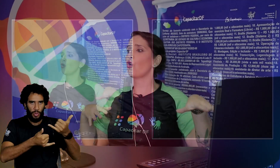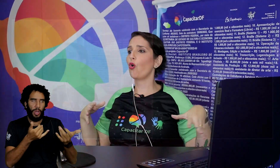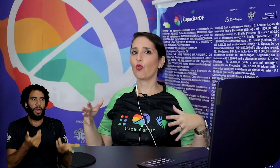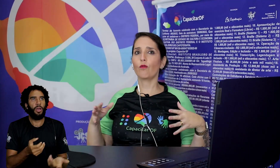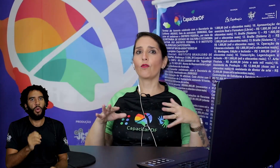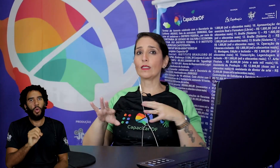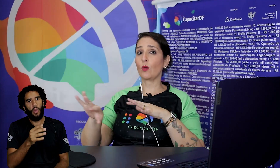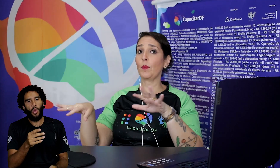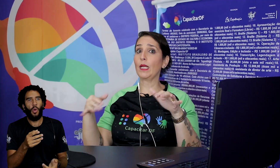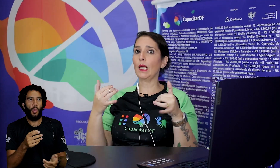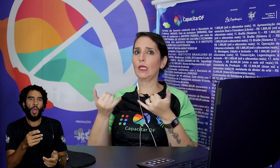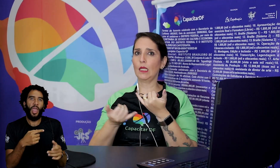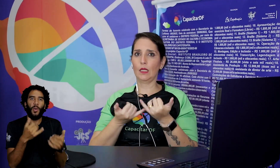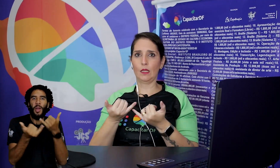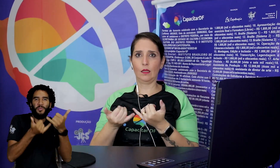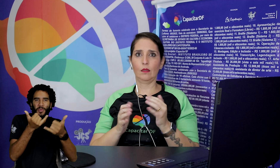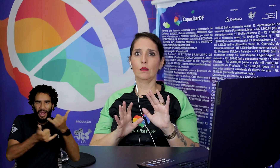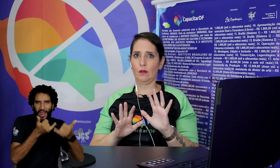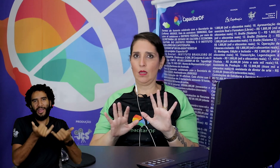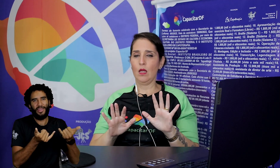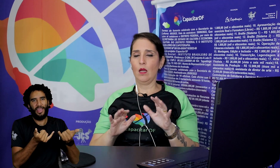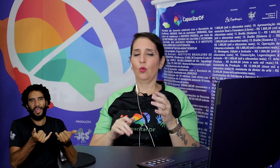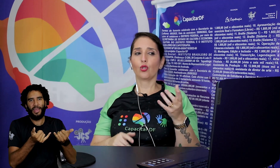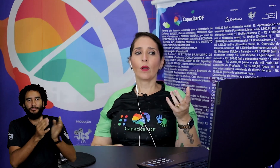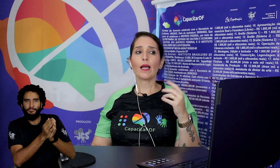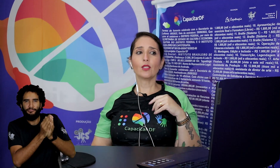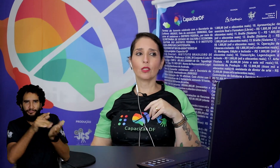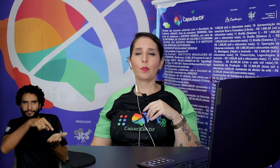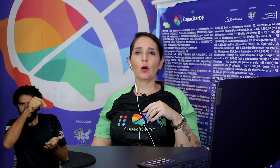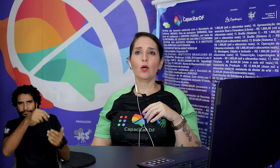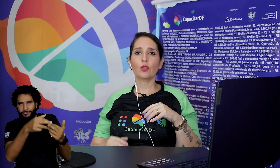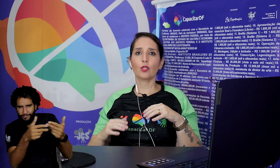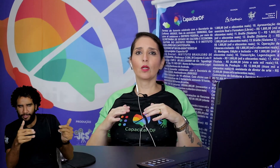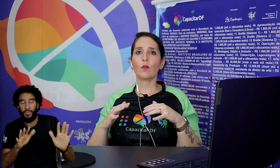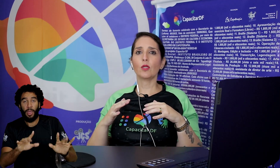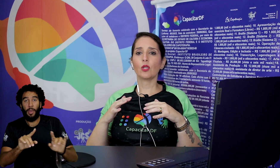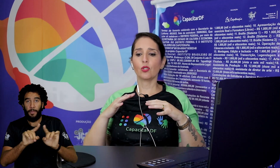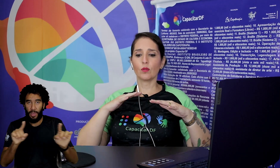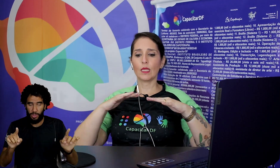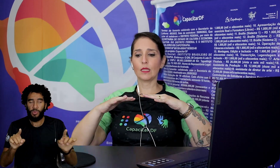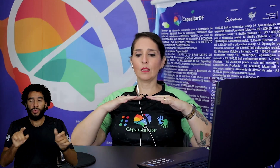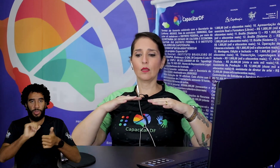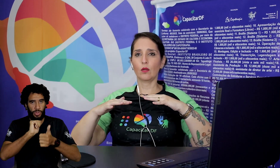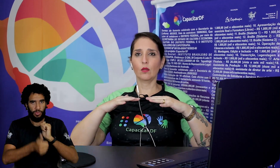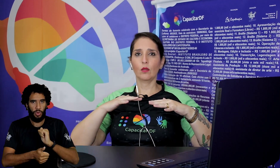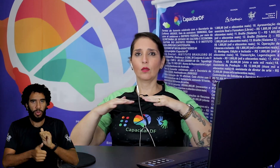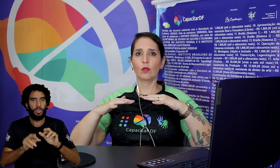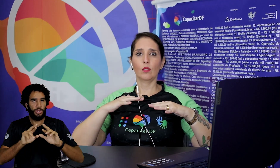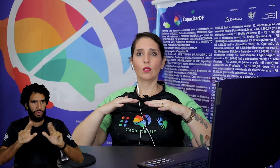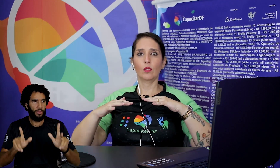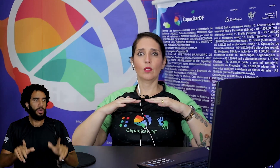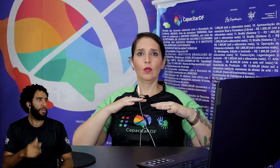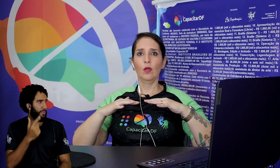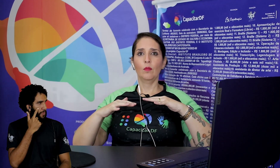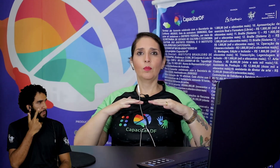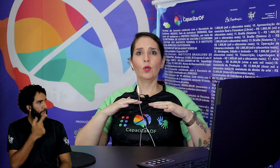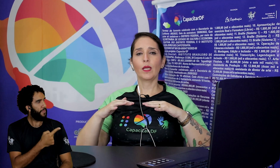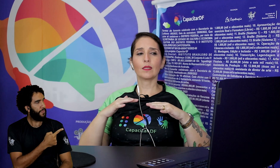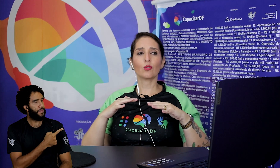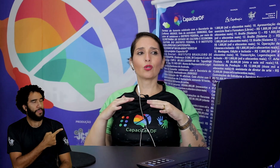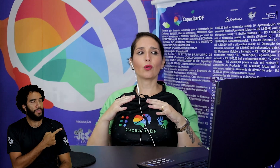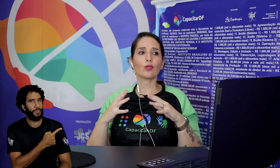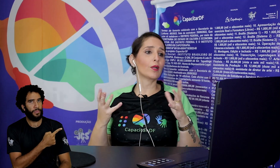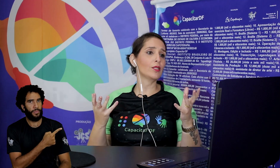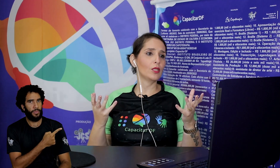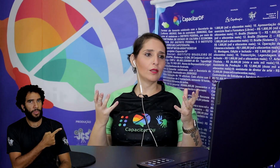um jogo, vou fazer uma brincadeira. O jogar de esporte, geralmente a gente usa esse aqui, ó. Por quê?